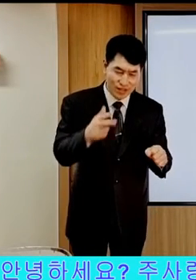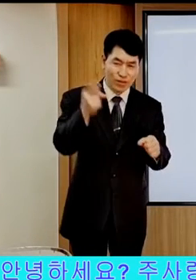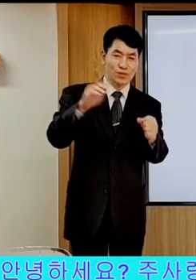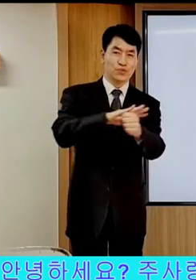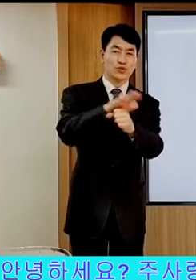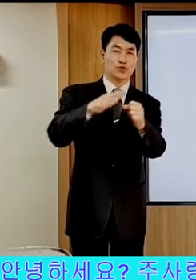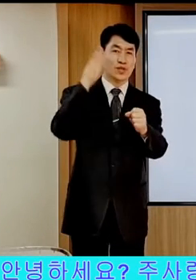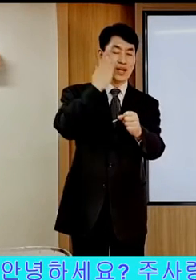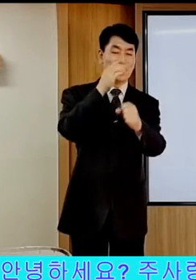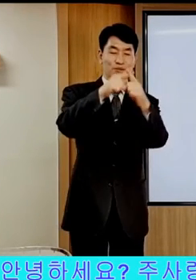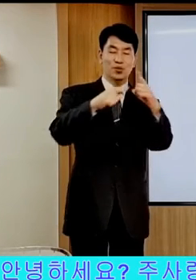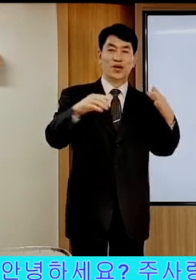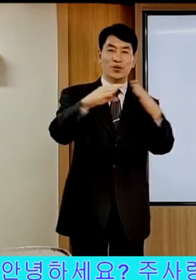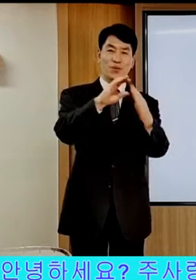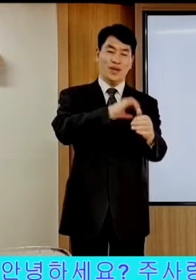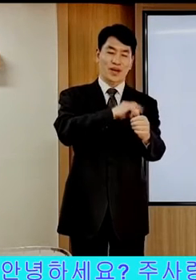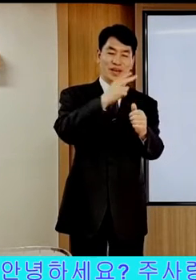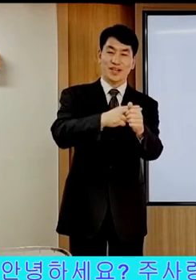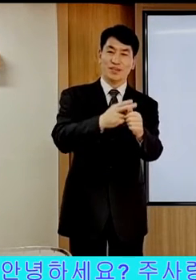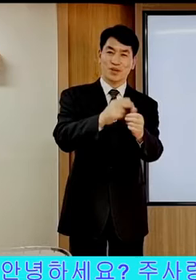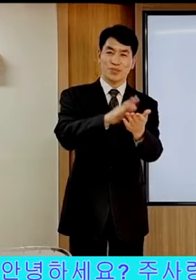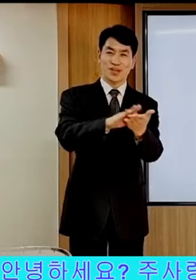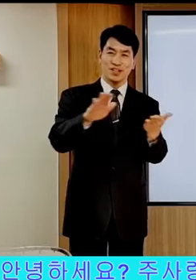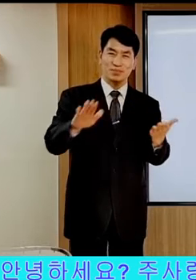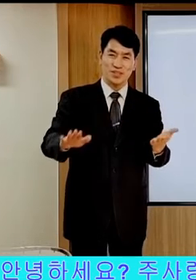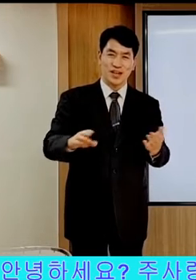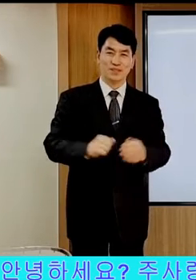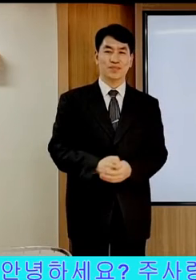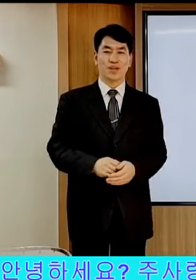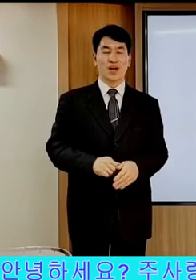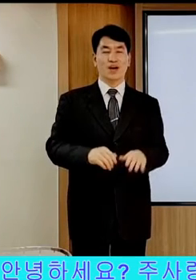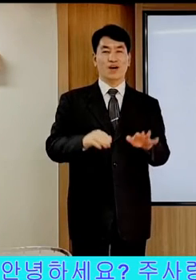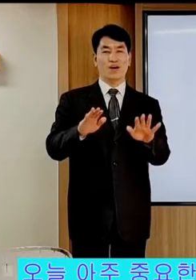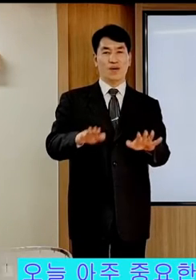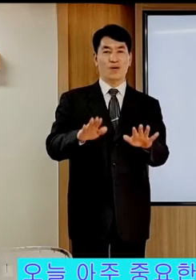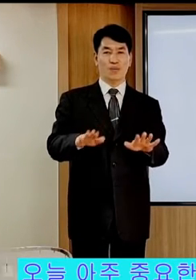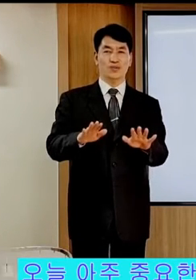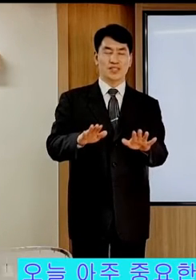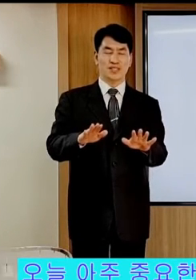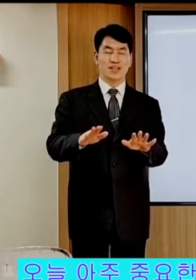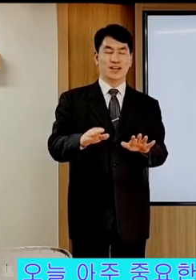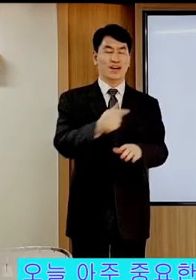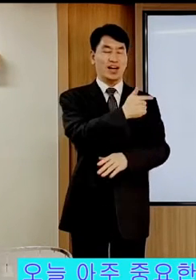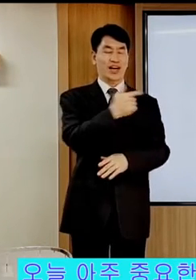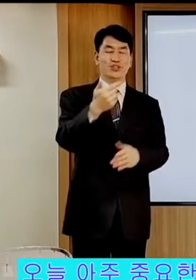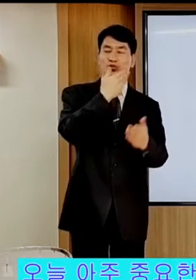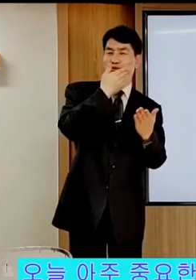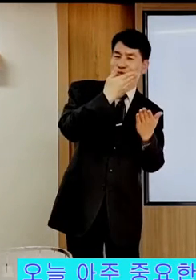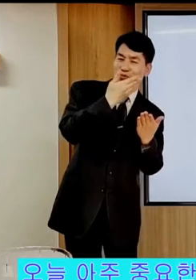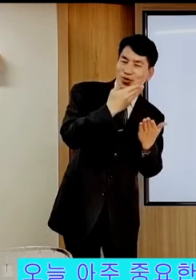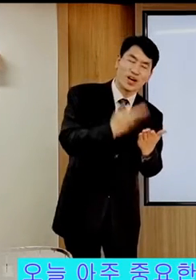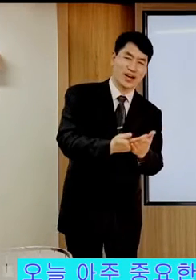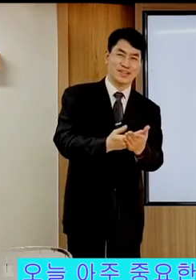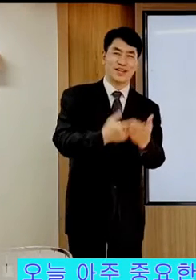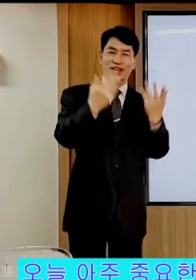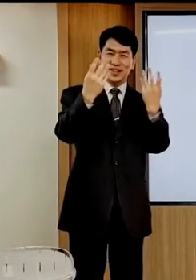안녕하세요. 주사랑 영화교회 김영필입니다. 오늘 아주 중요한